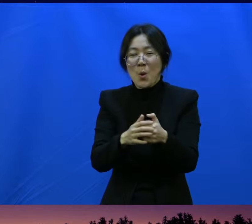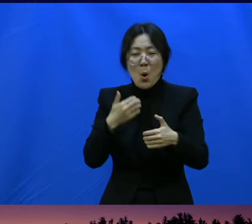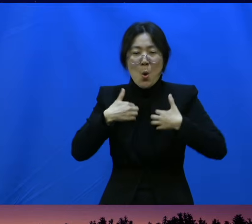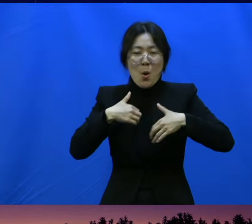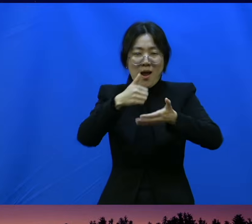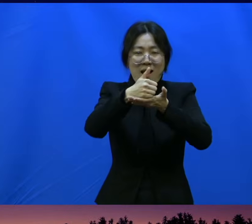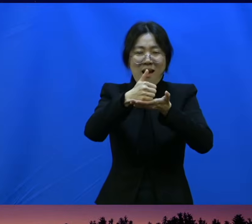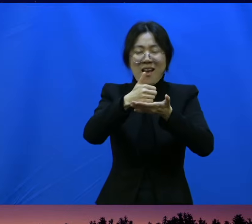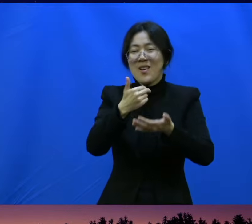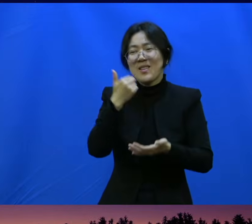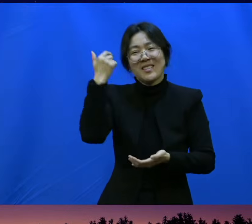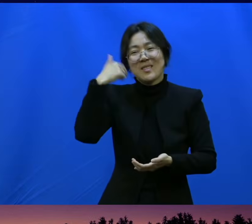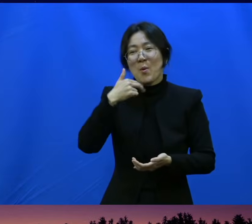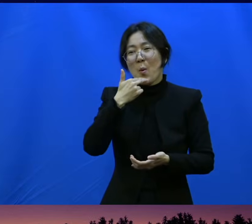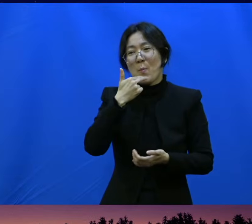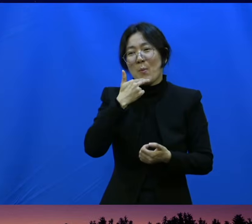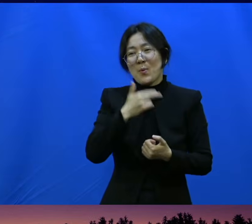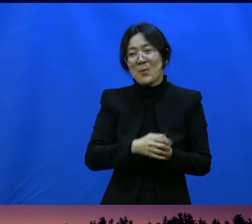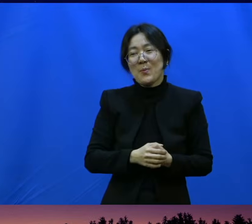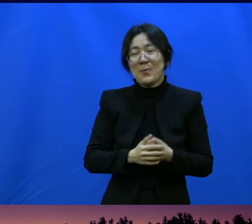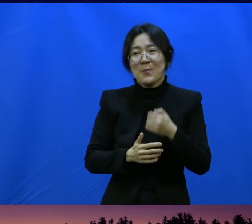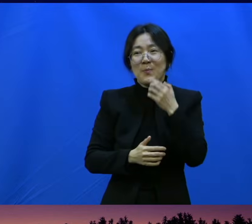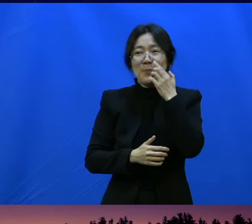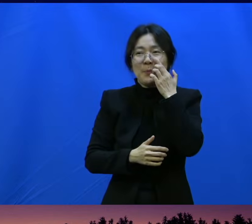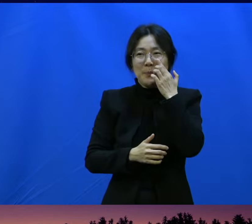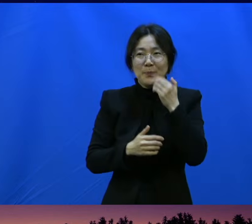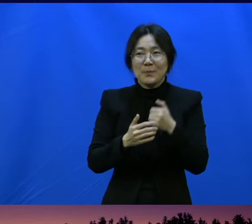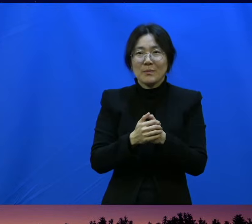상한 자들, 소외된 자들,